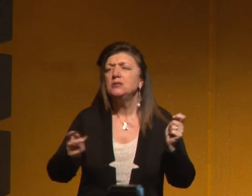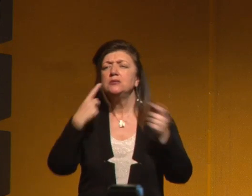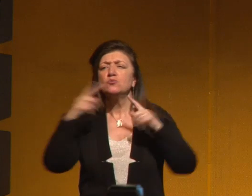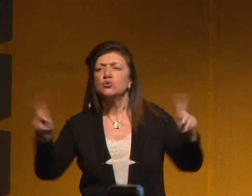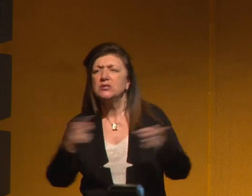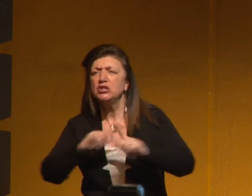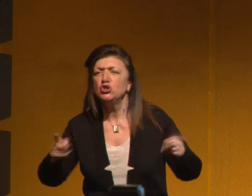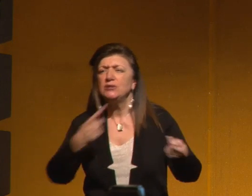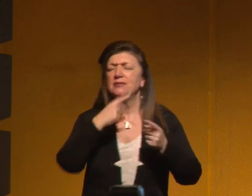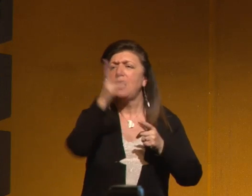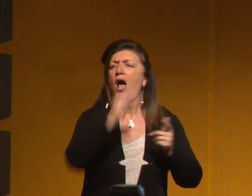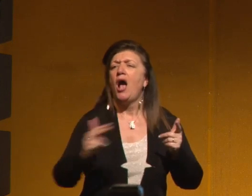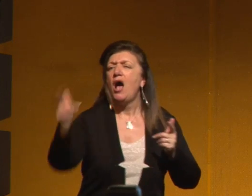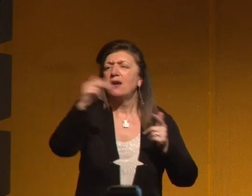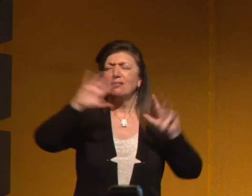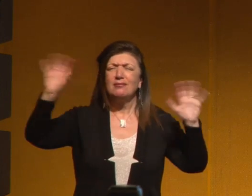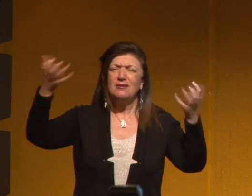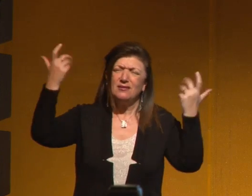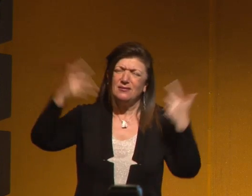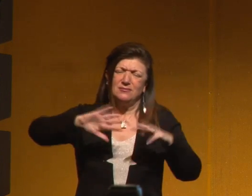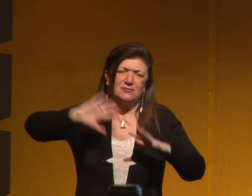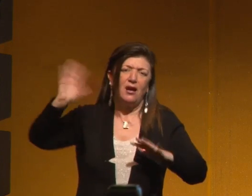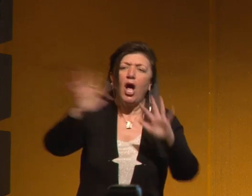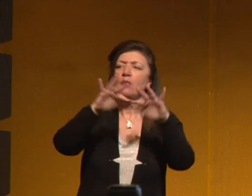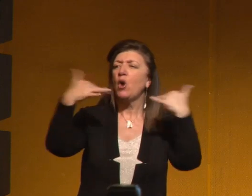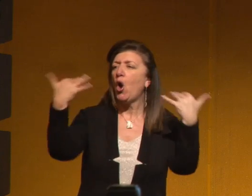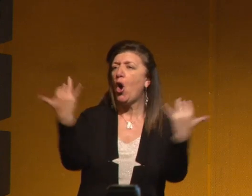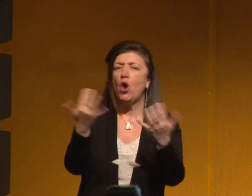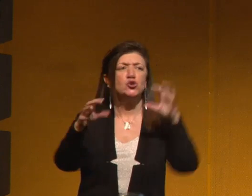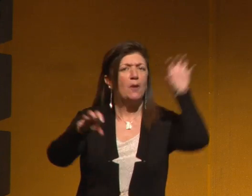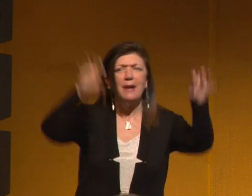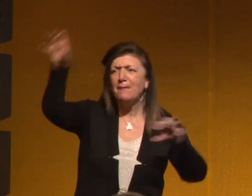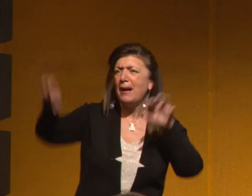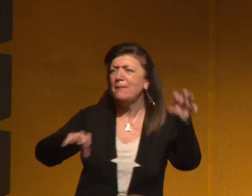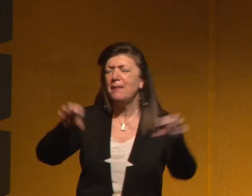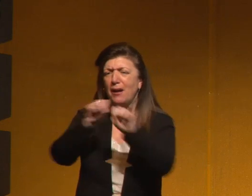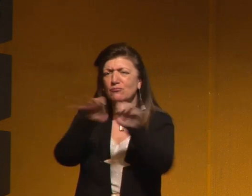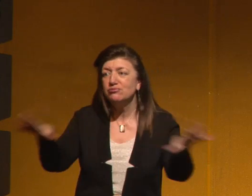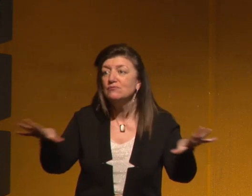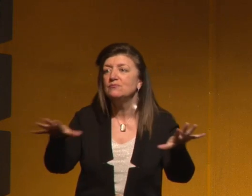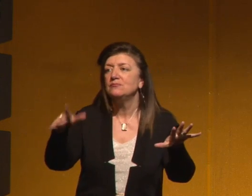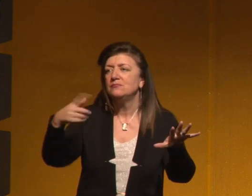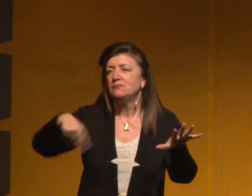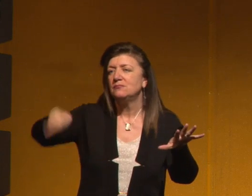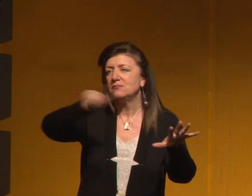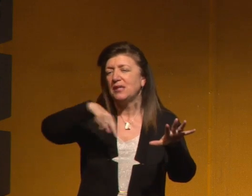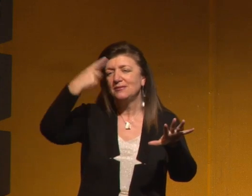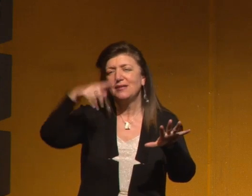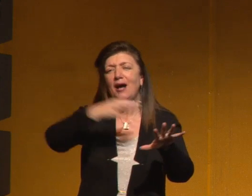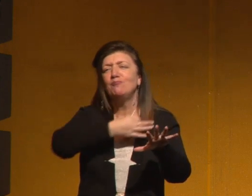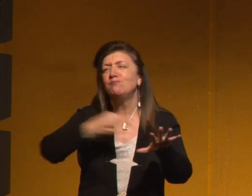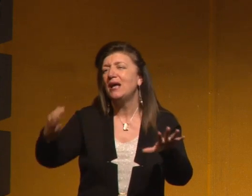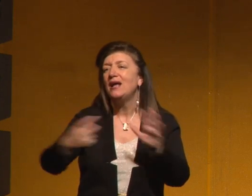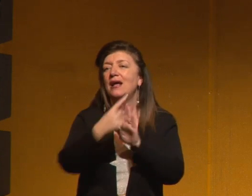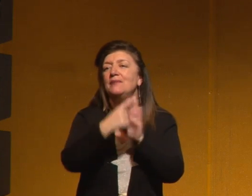davvero sparsi ai quattro angoli del globo i quali sanno che a maggio puntualmente